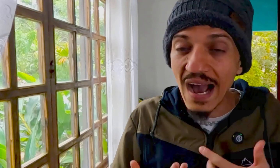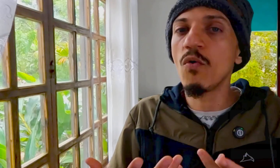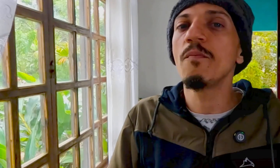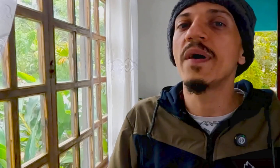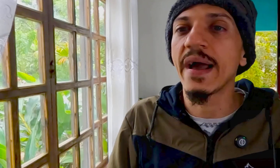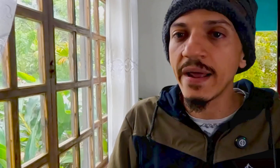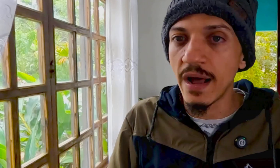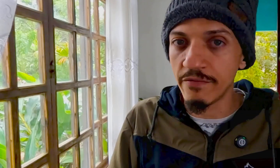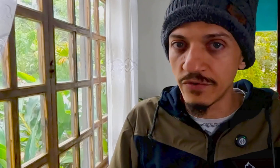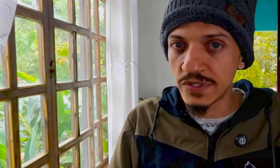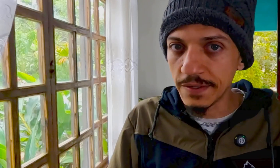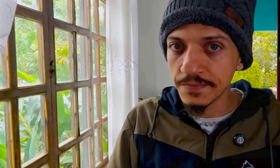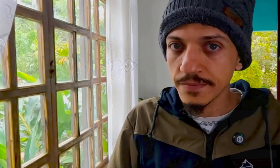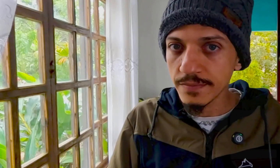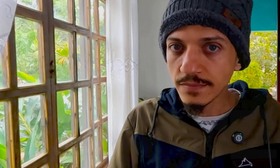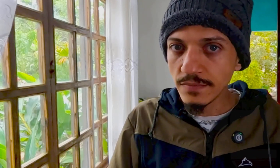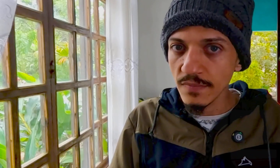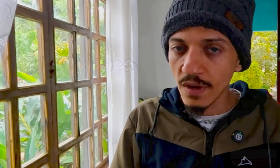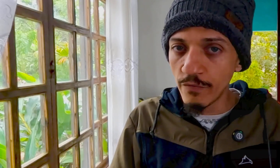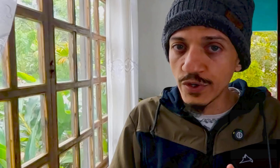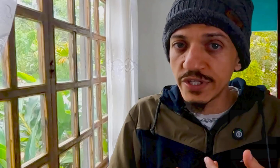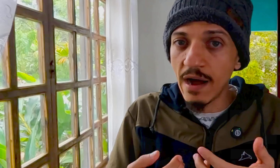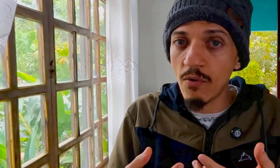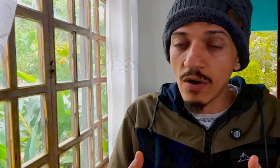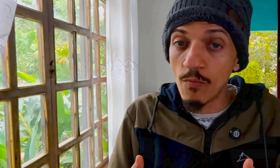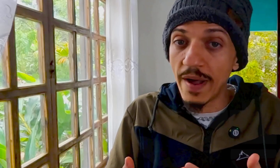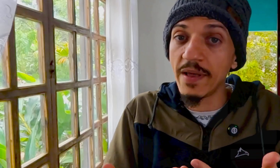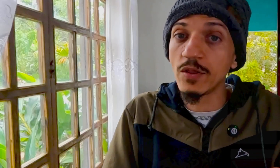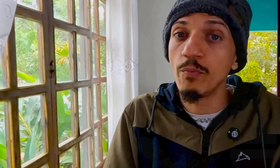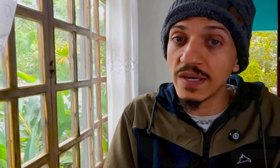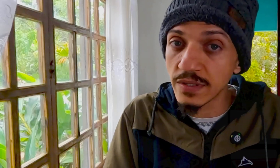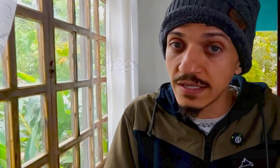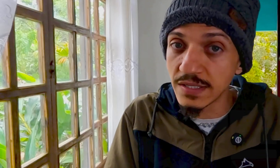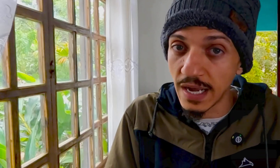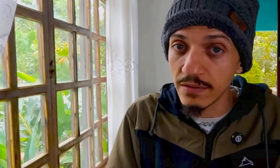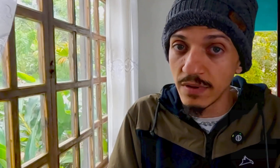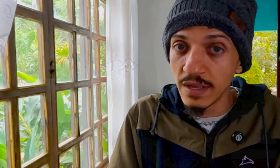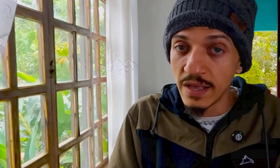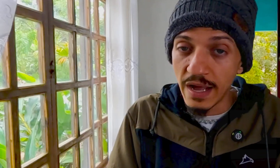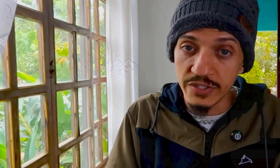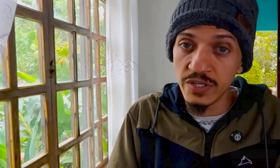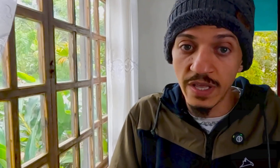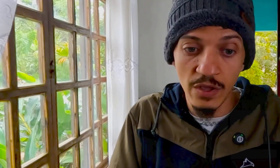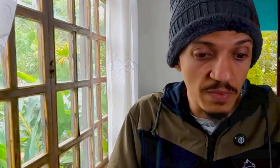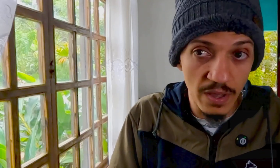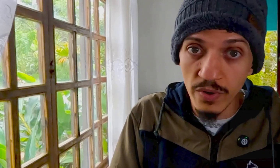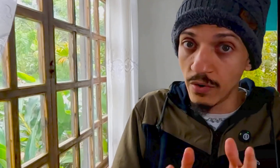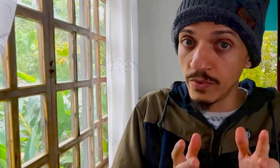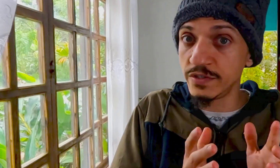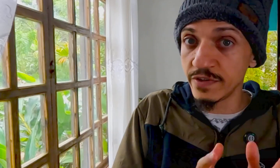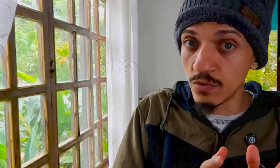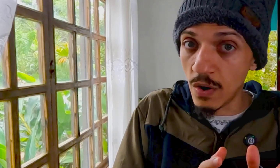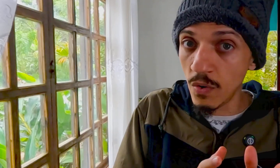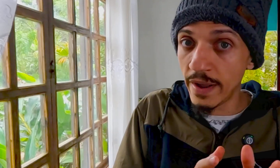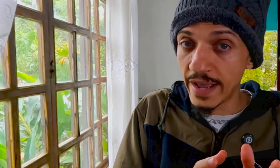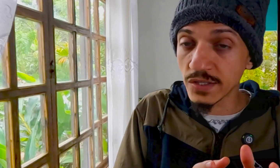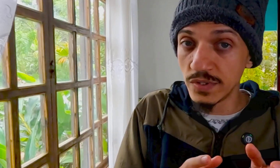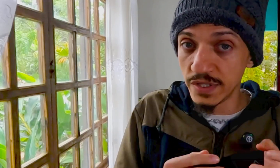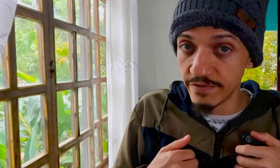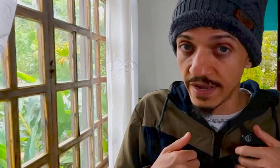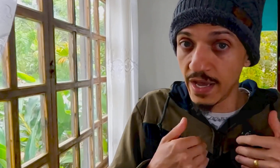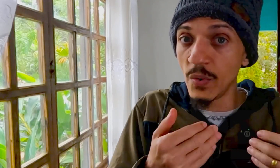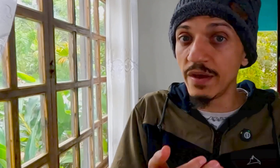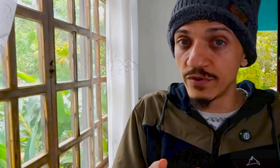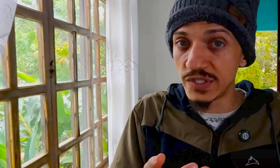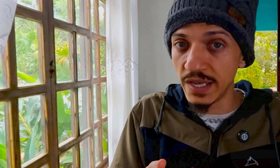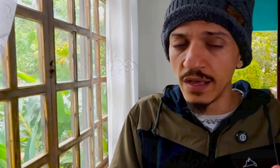vou acompanhar a você, vou te dar um acompanhamento personalizado. A gente tem uma reunião individual,